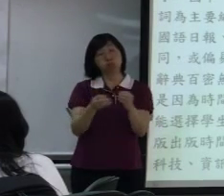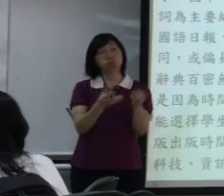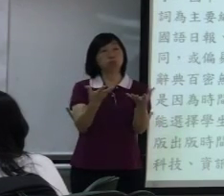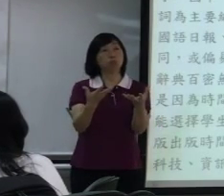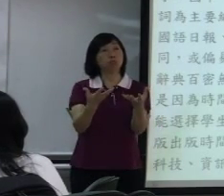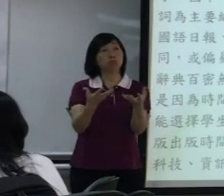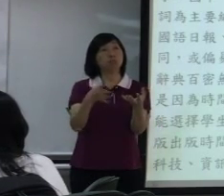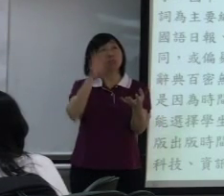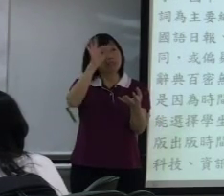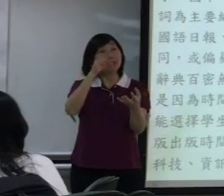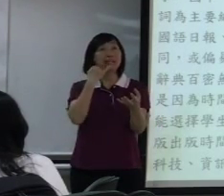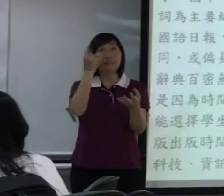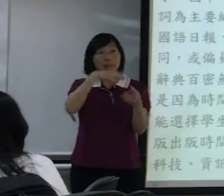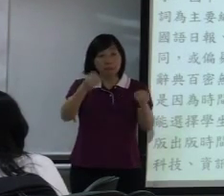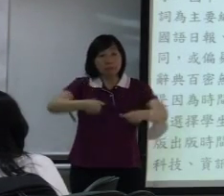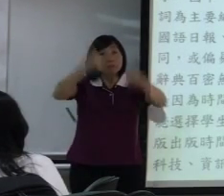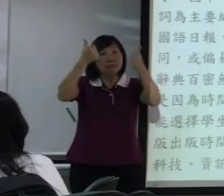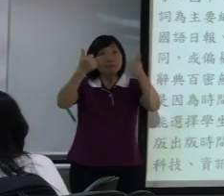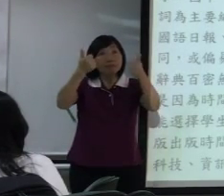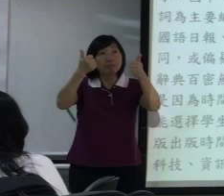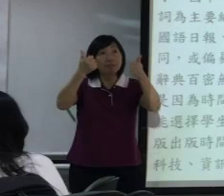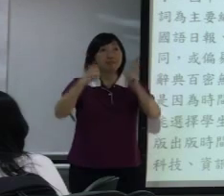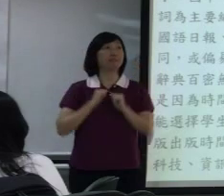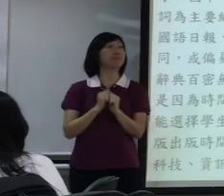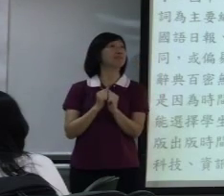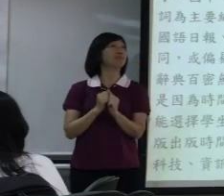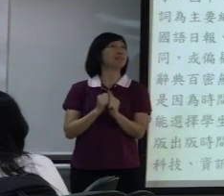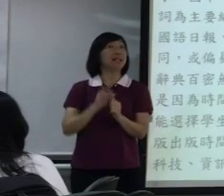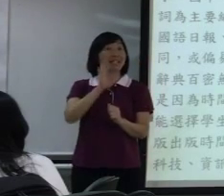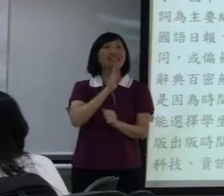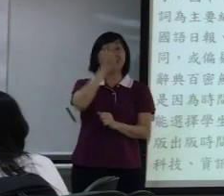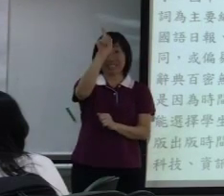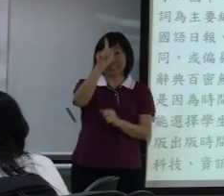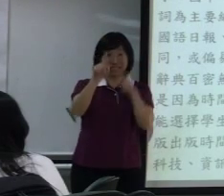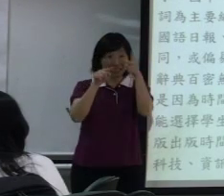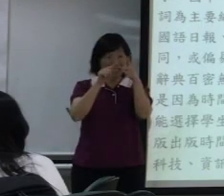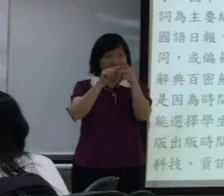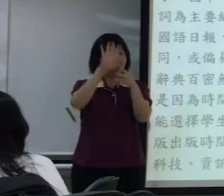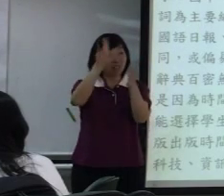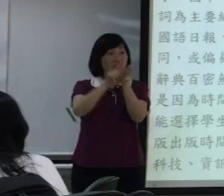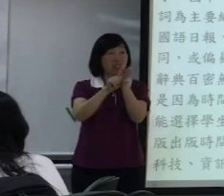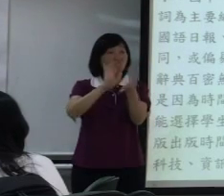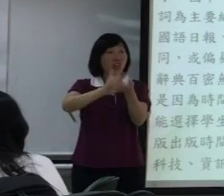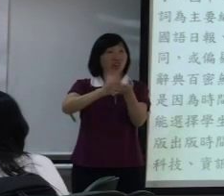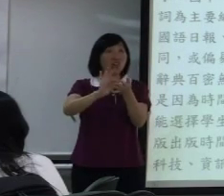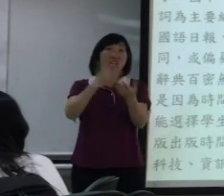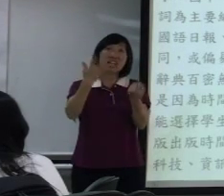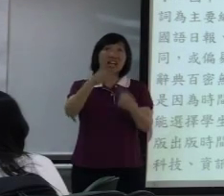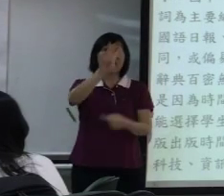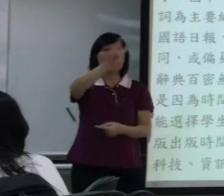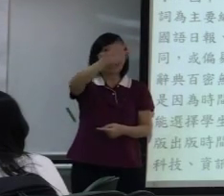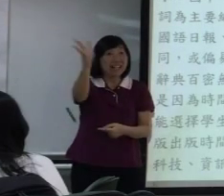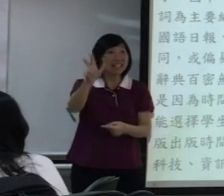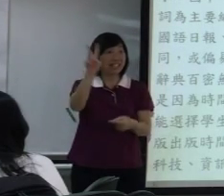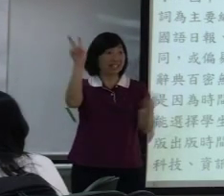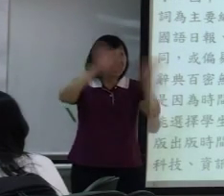成达成共识。有时候一个字要花